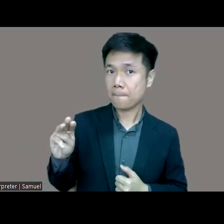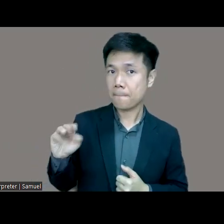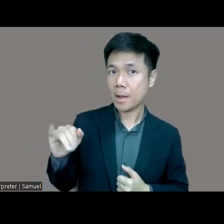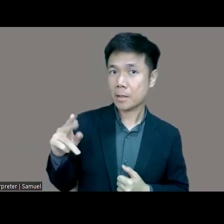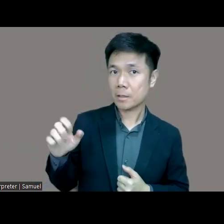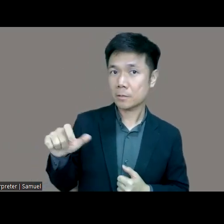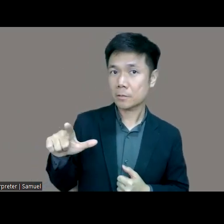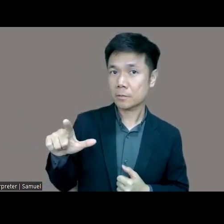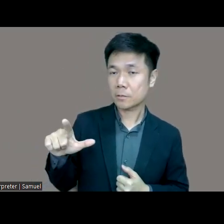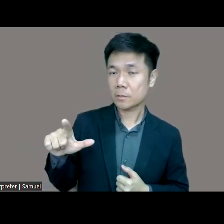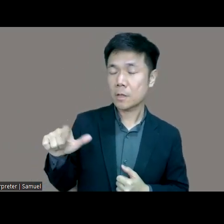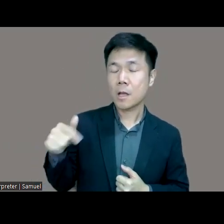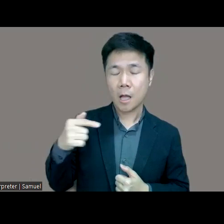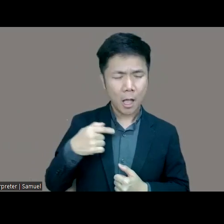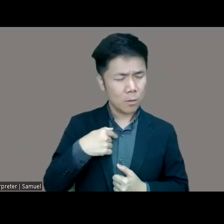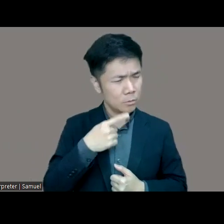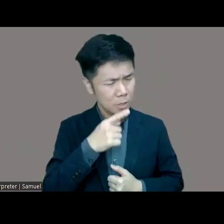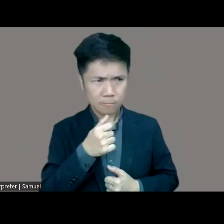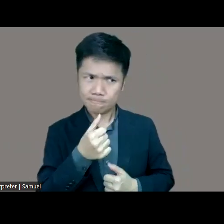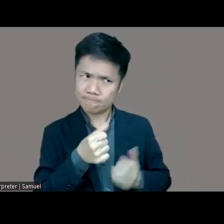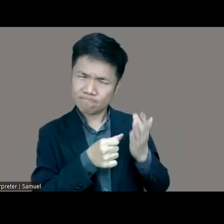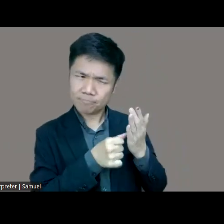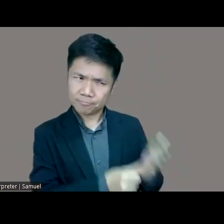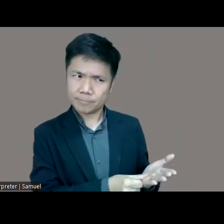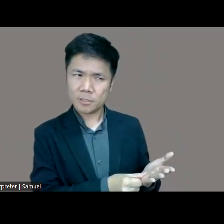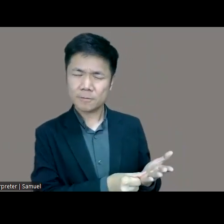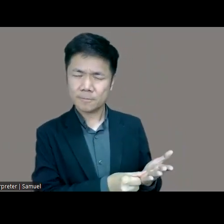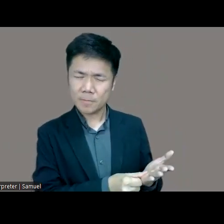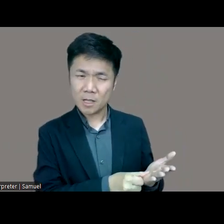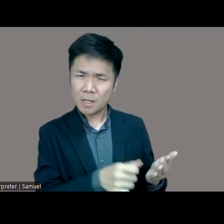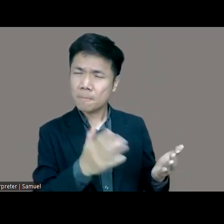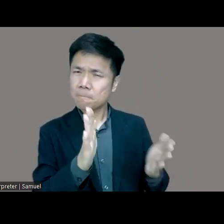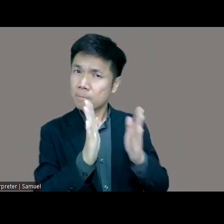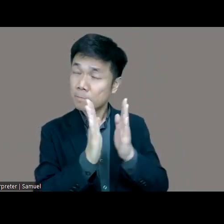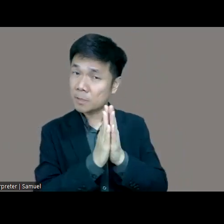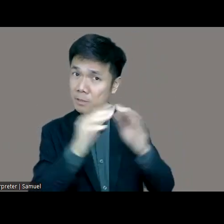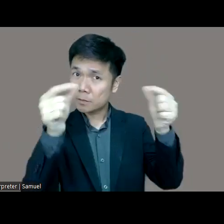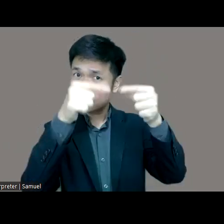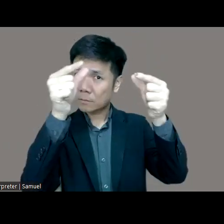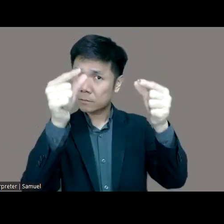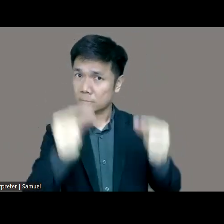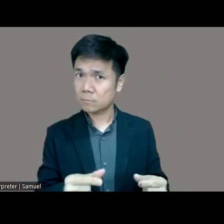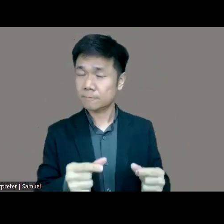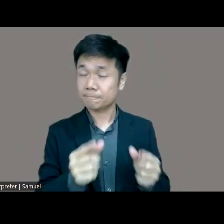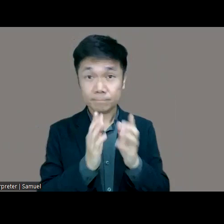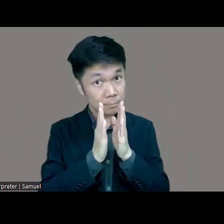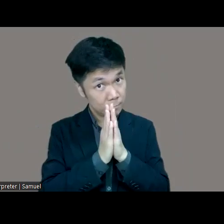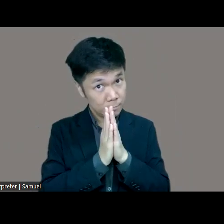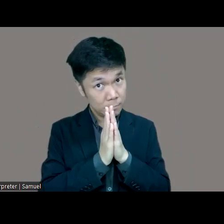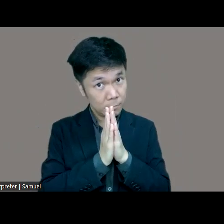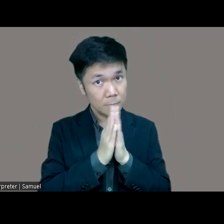Oui, je voudrais insister sur la documentation parce que c'est devenu très